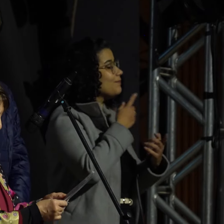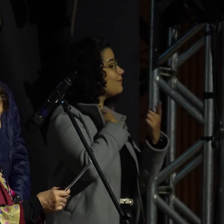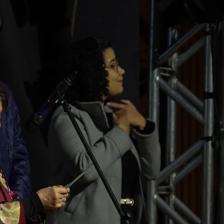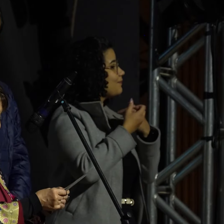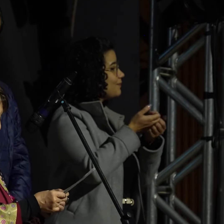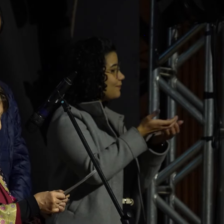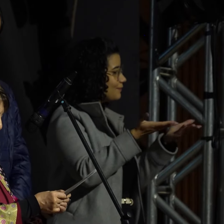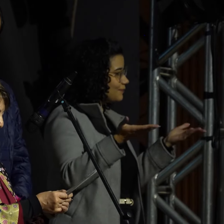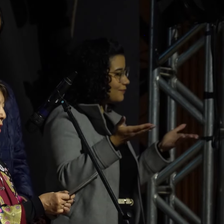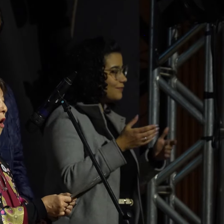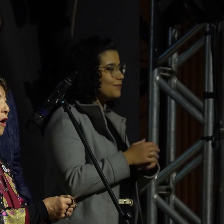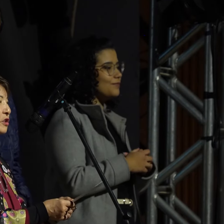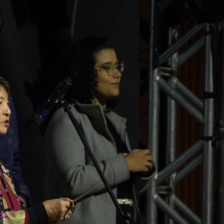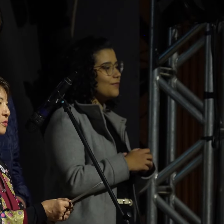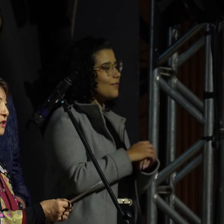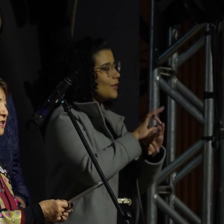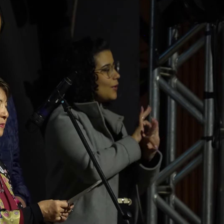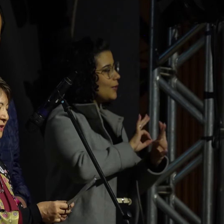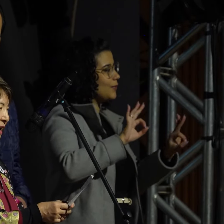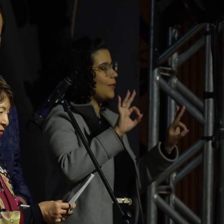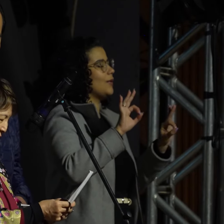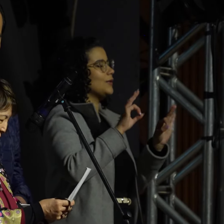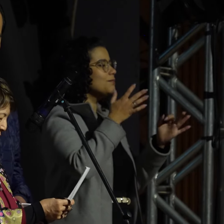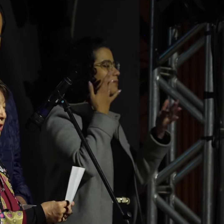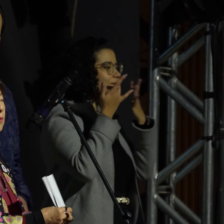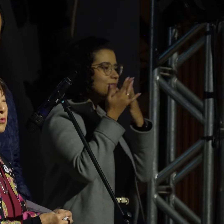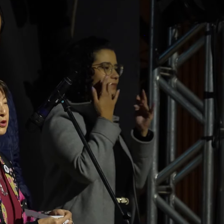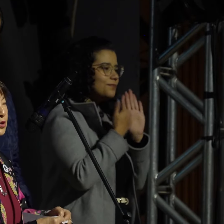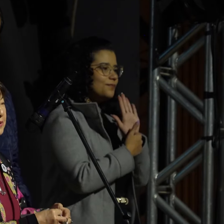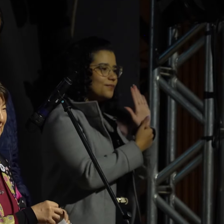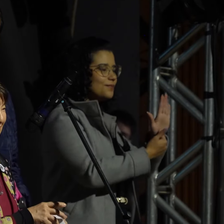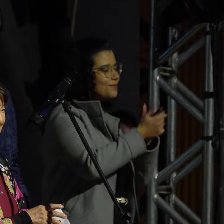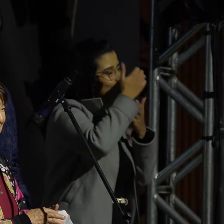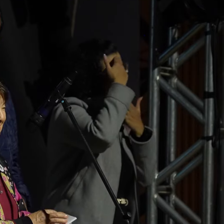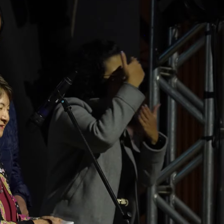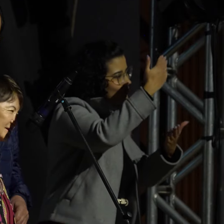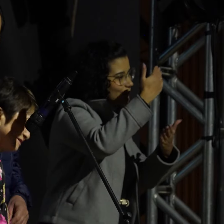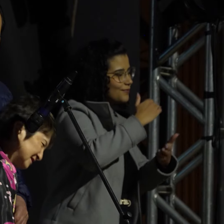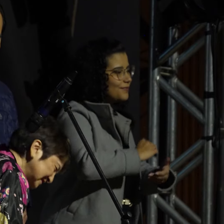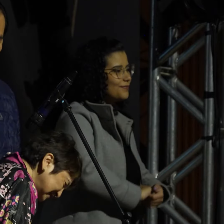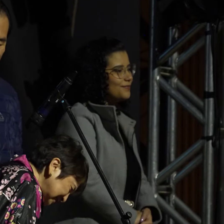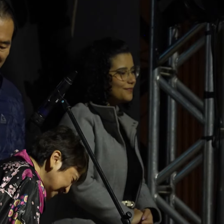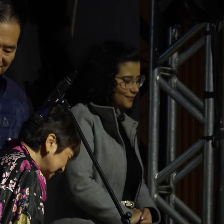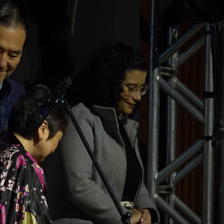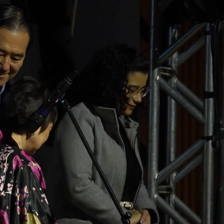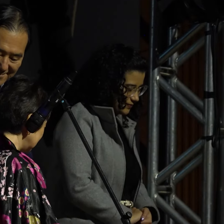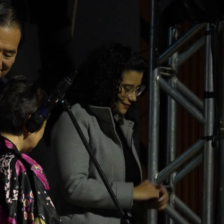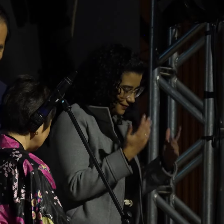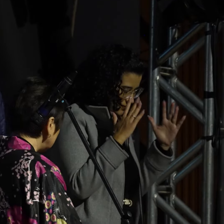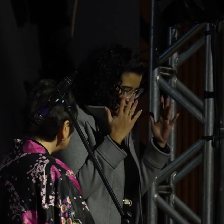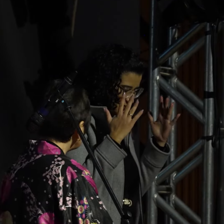todos um ótimo espetáculo. Muito obrigada.